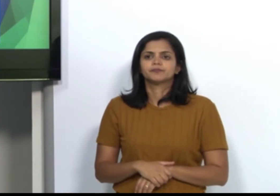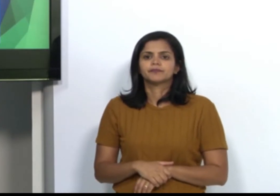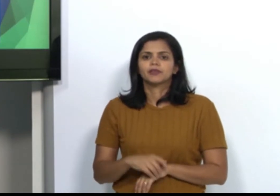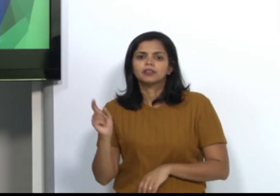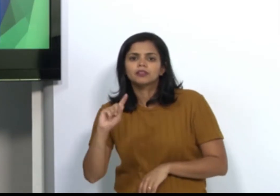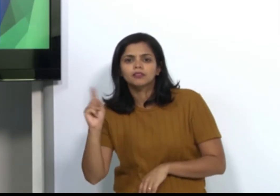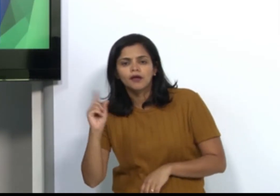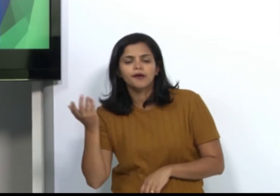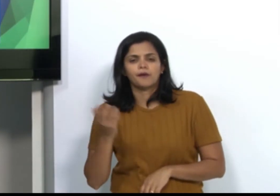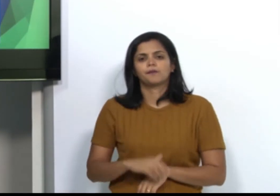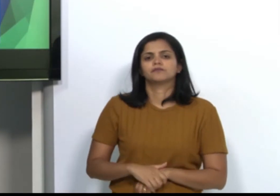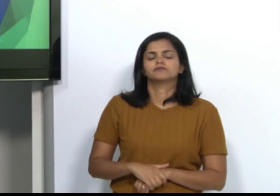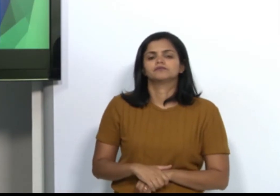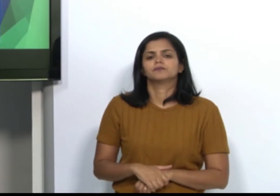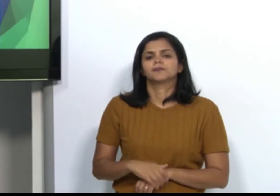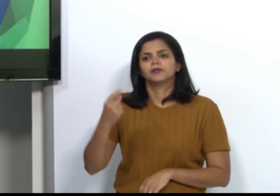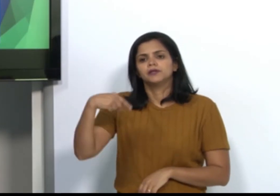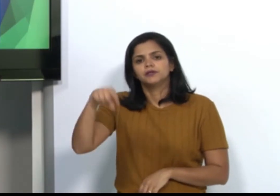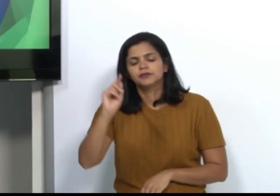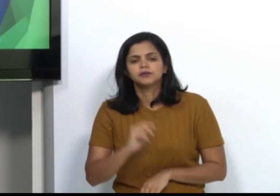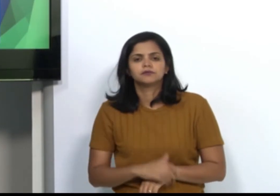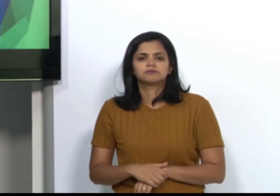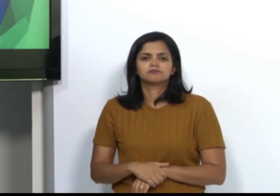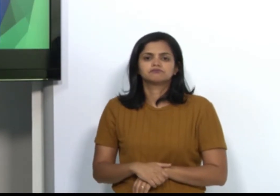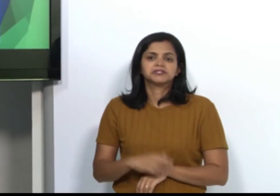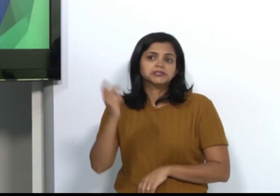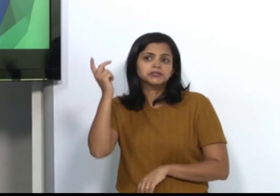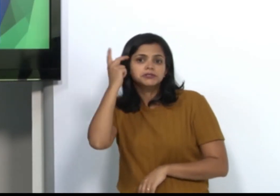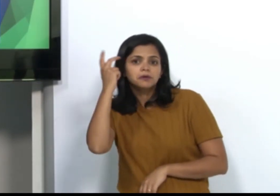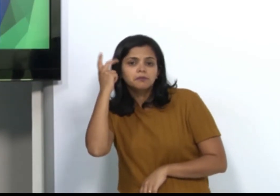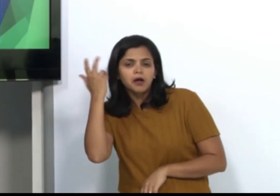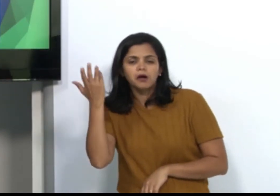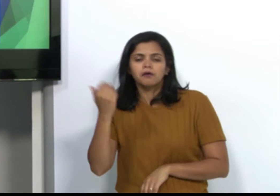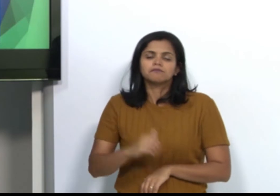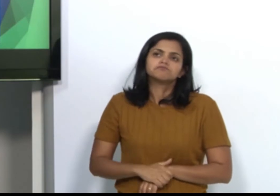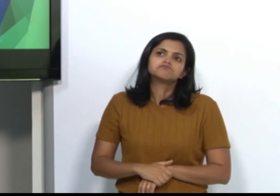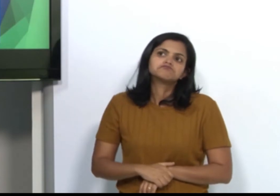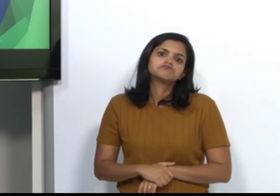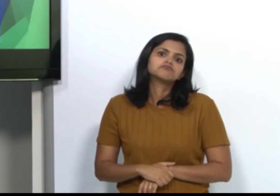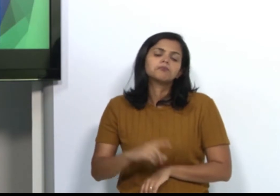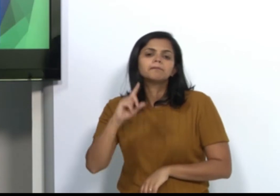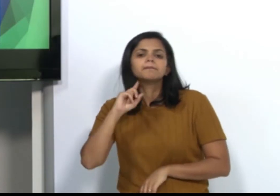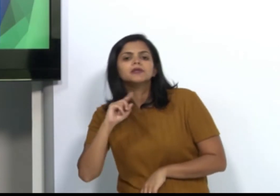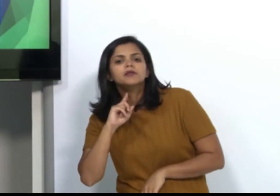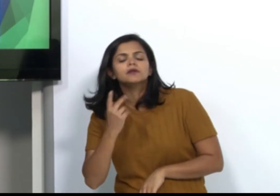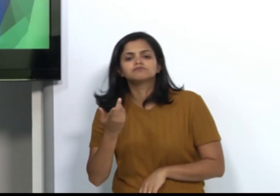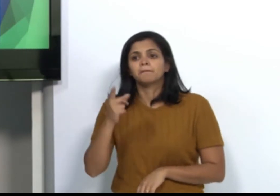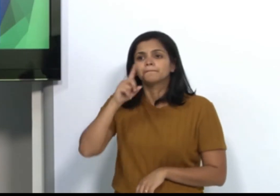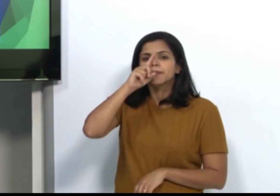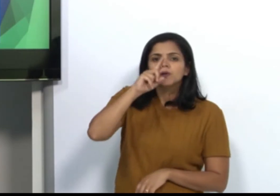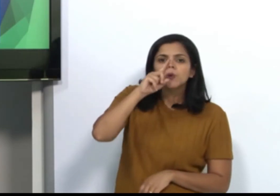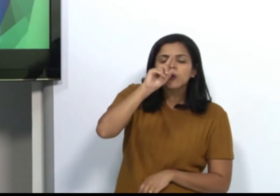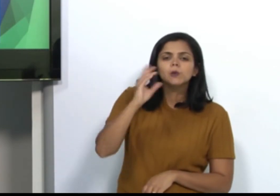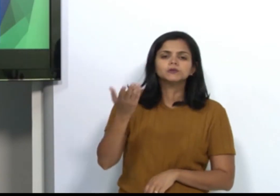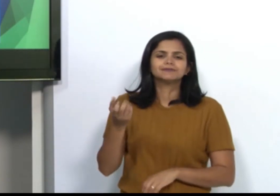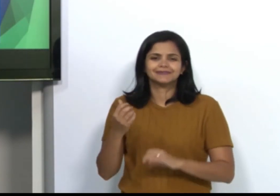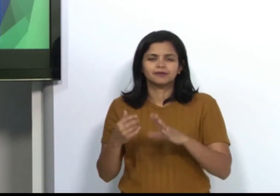Por exemplo, você, não, vai, São Paulo,